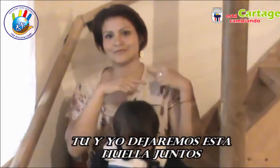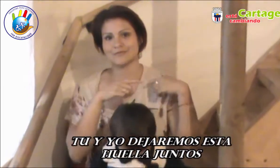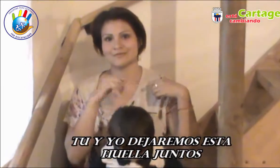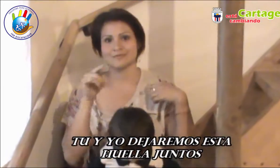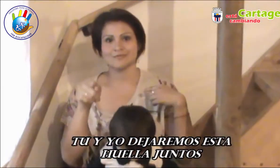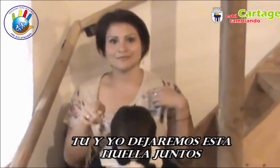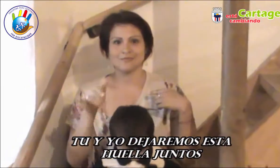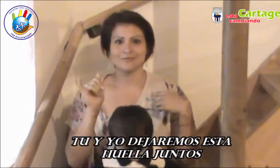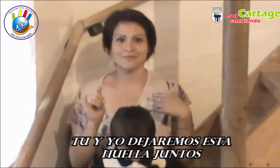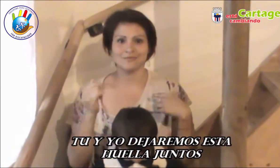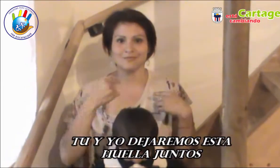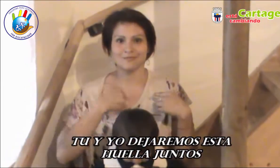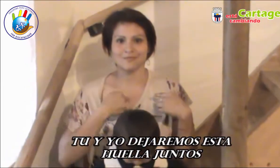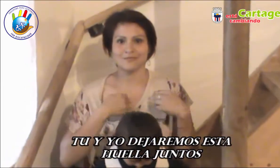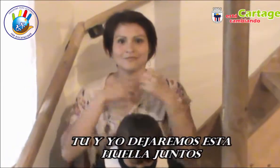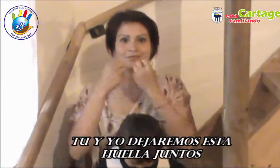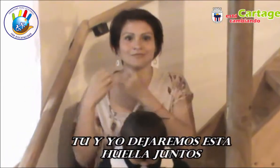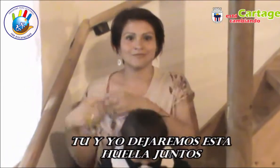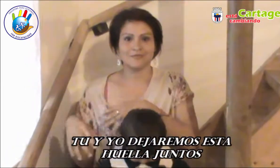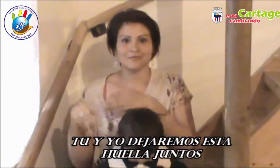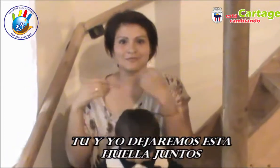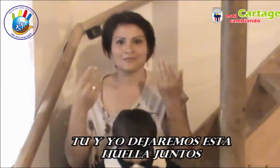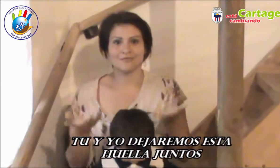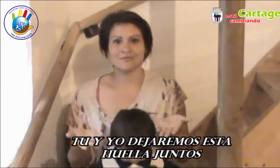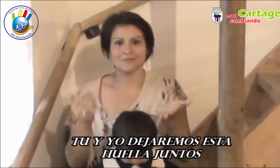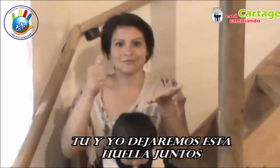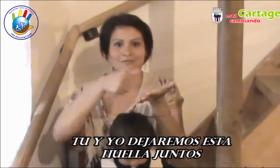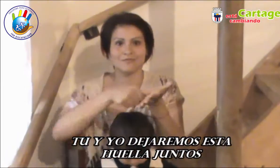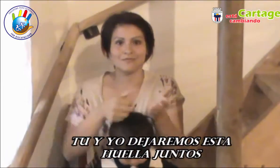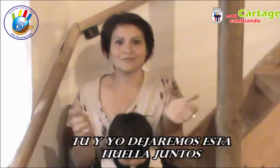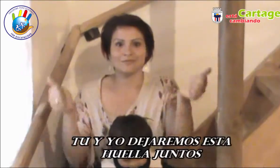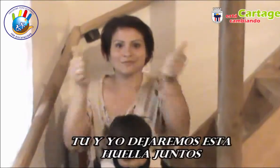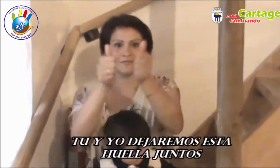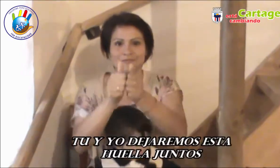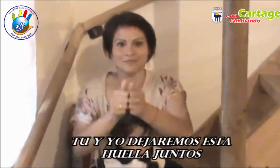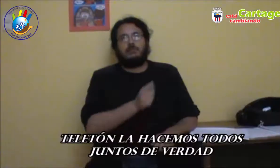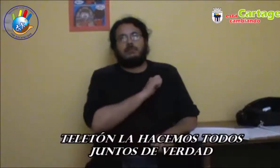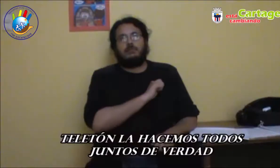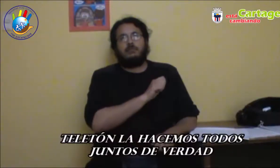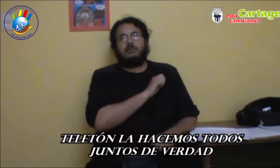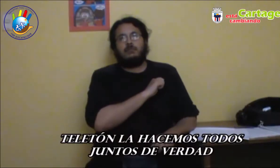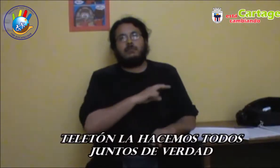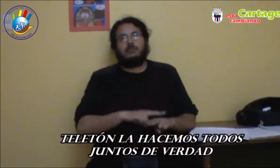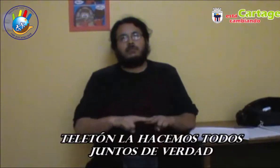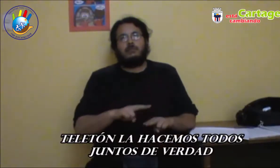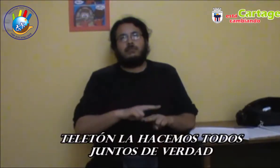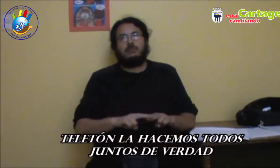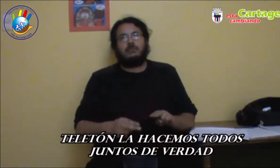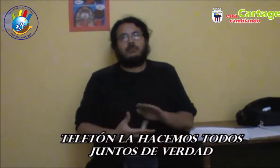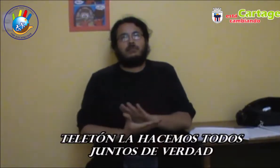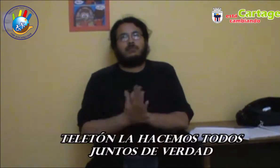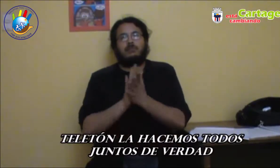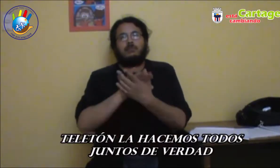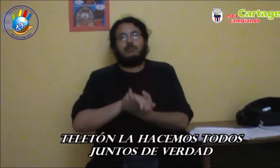Tú y yo dejaremos esta huella juntos. Teletón la hacemos